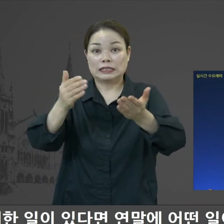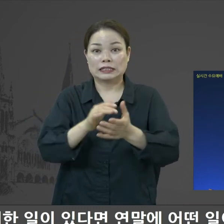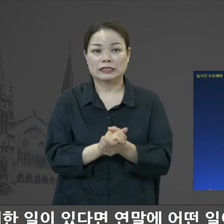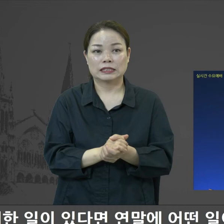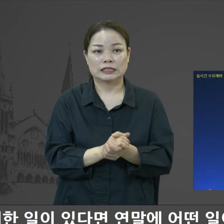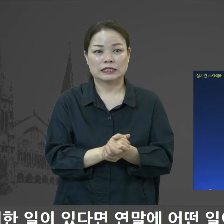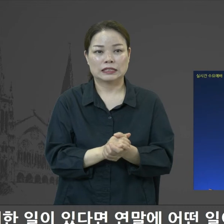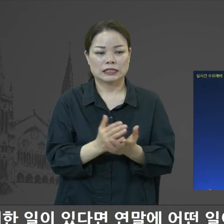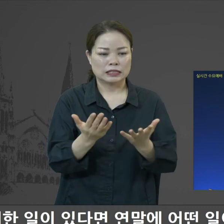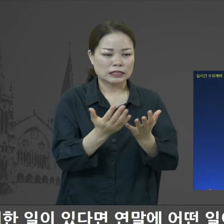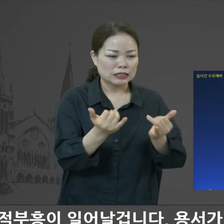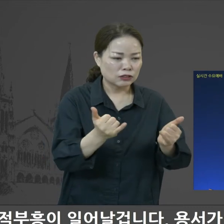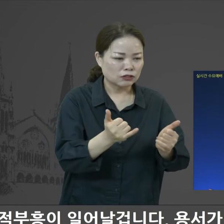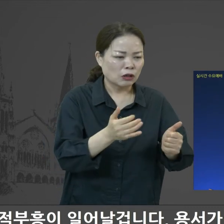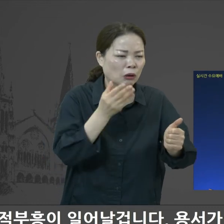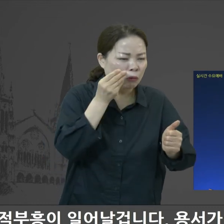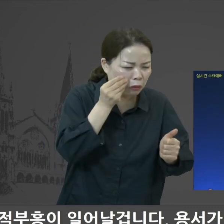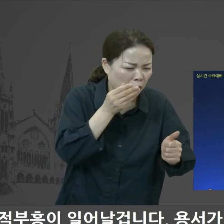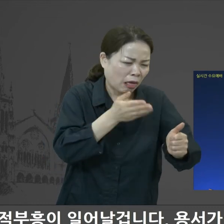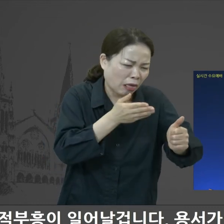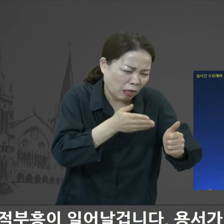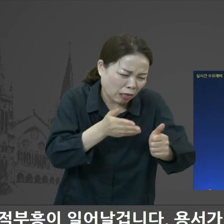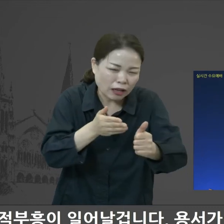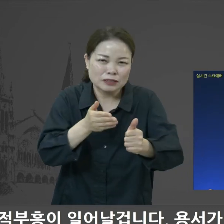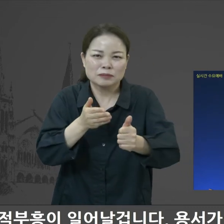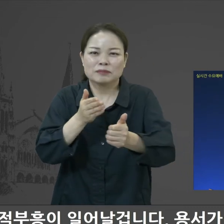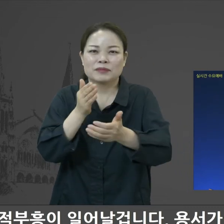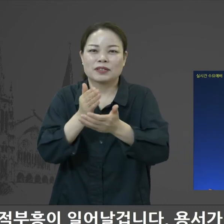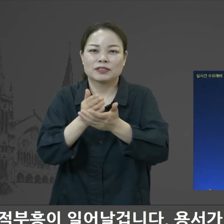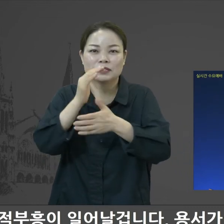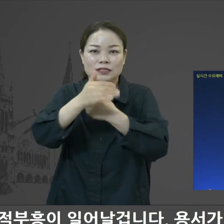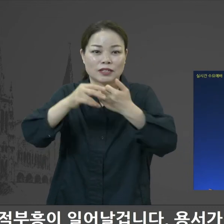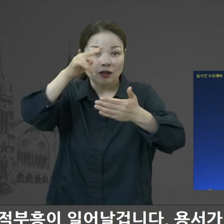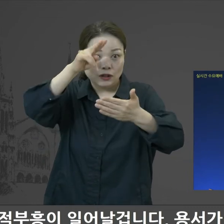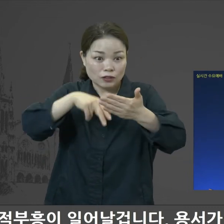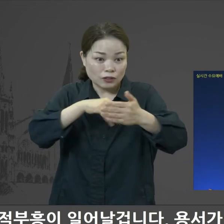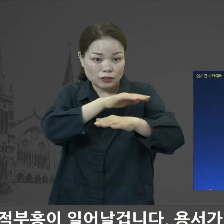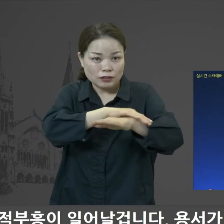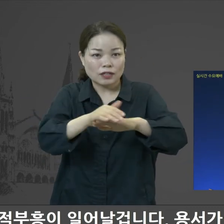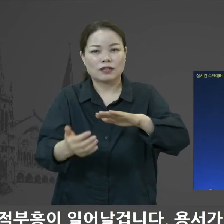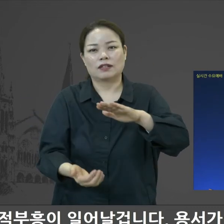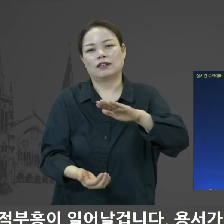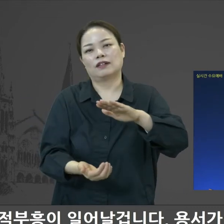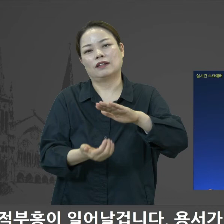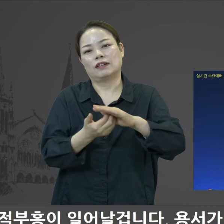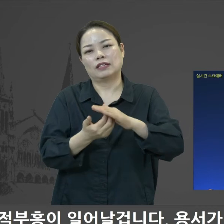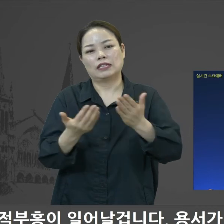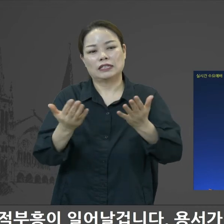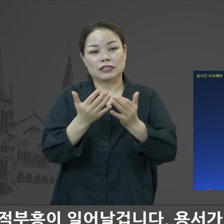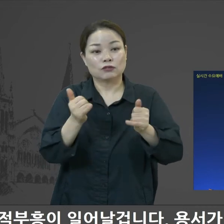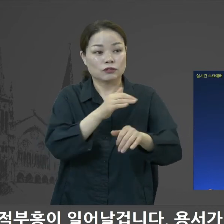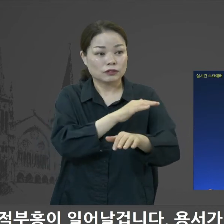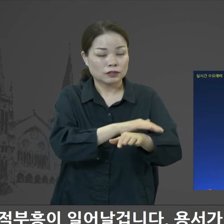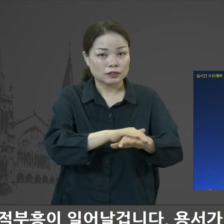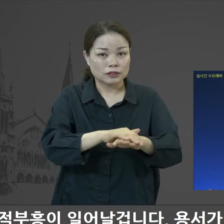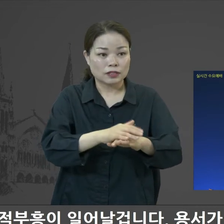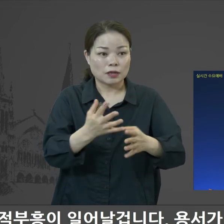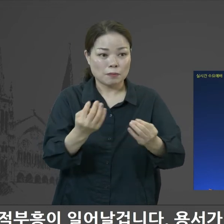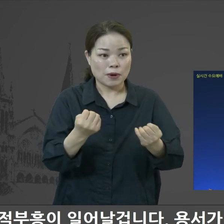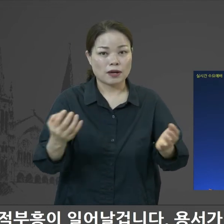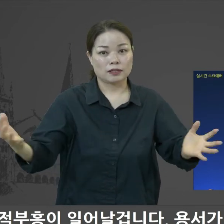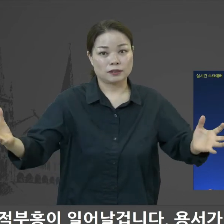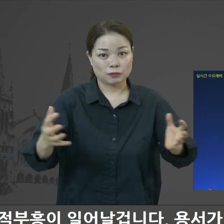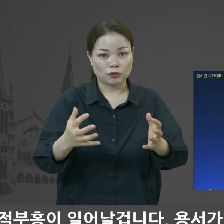일꾼 해주세요 이런 거 하지 않고 성경 통독 잘하시면 일꾼이 자주 많이 모이실